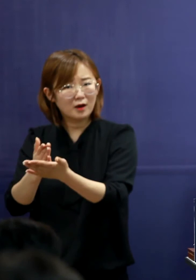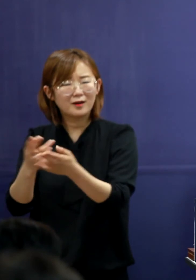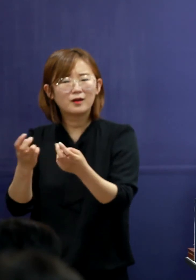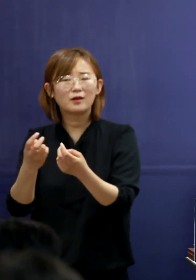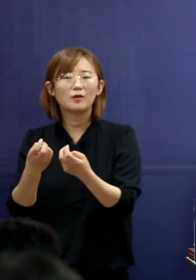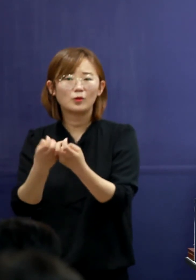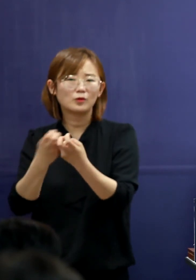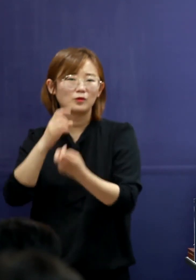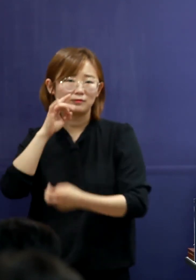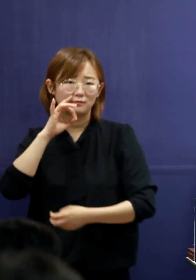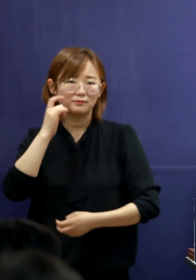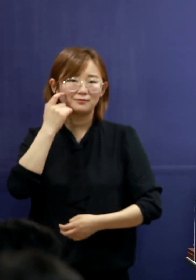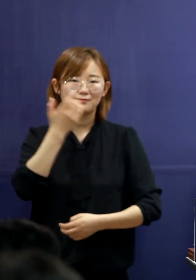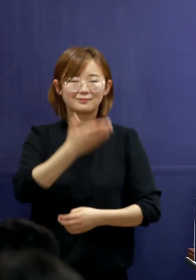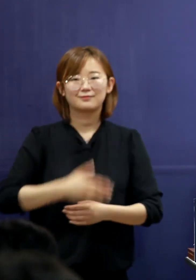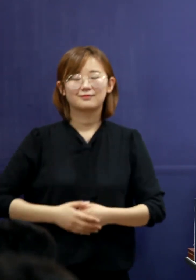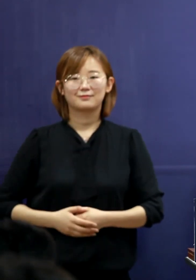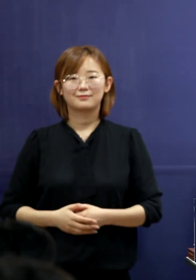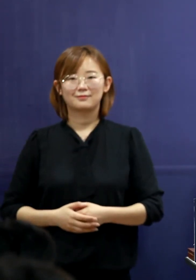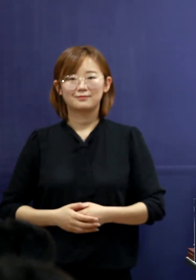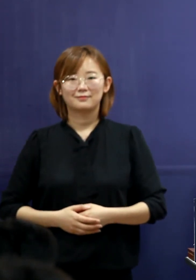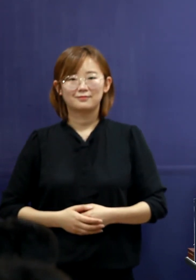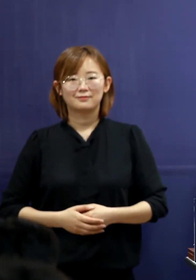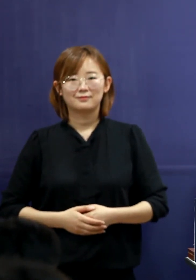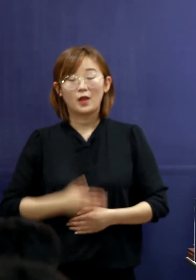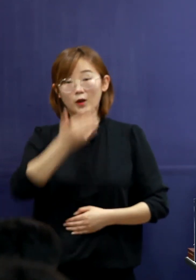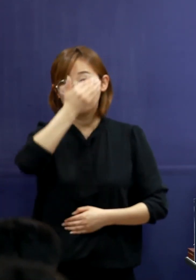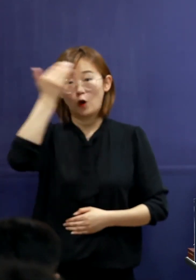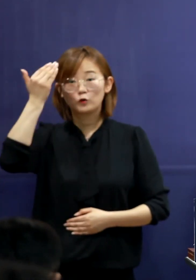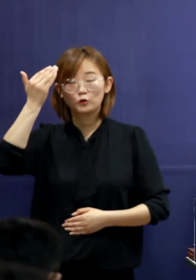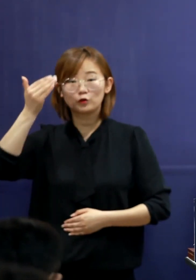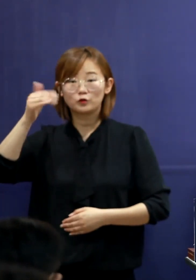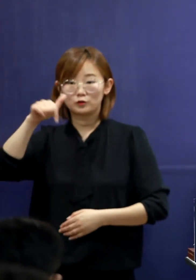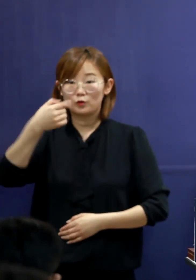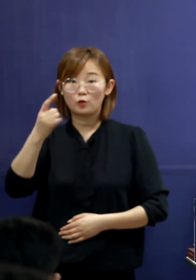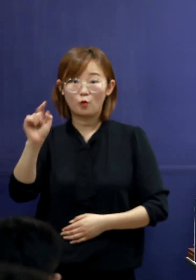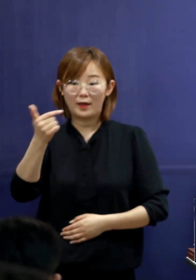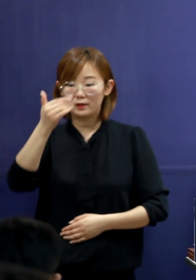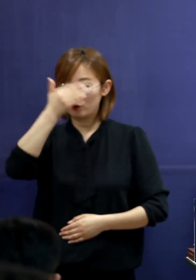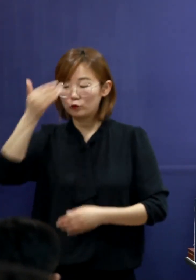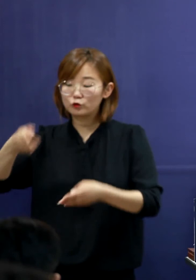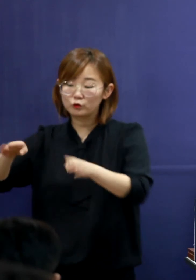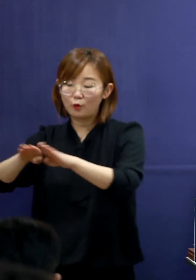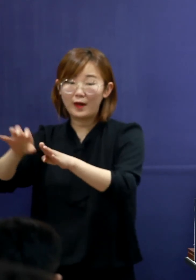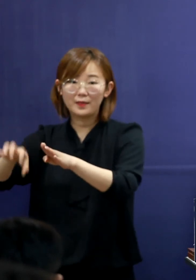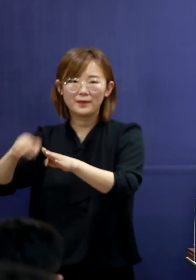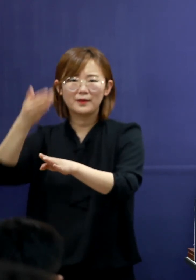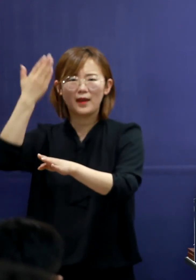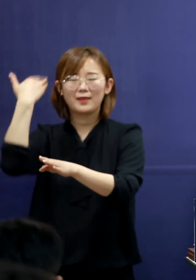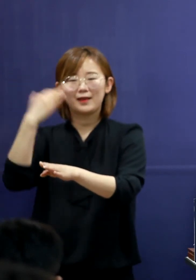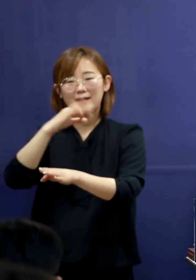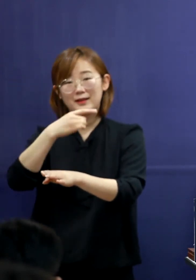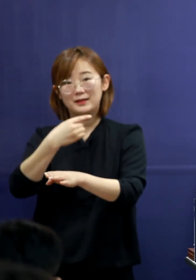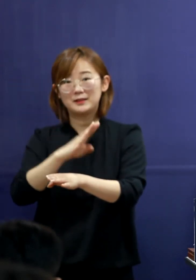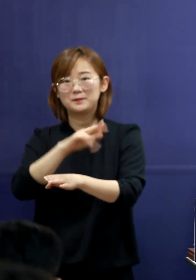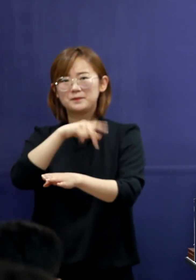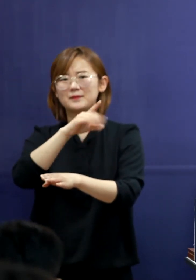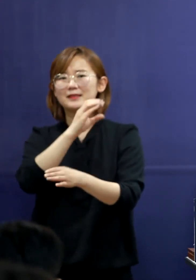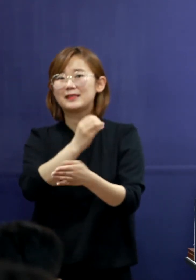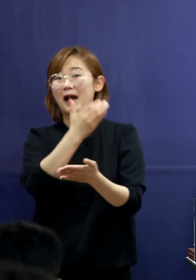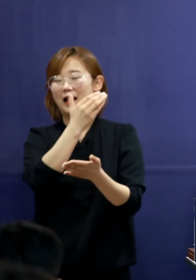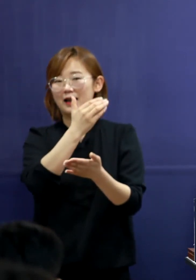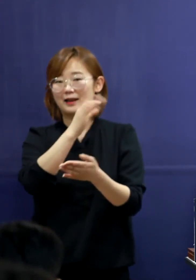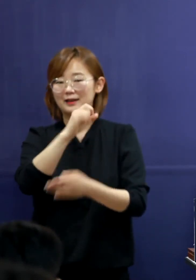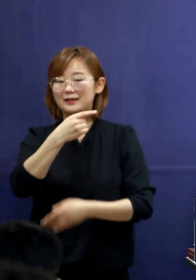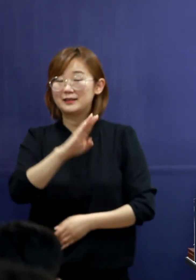싶습니다. 첫 번째 청춘관은 과거에 조천 읍장 관사로 쓰이던 곳인데 상당히